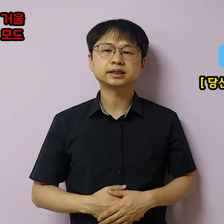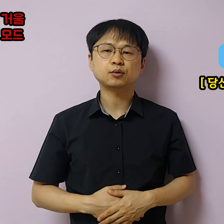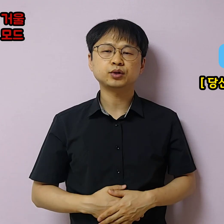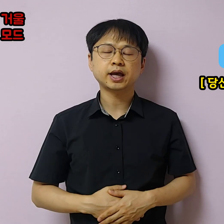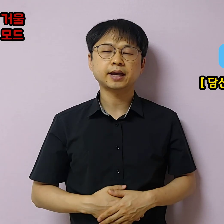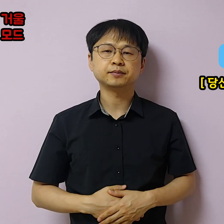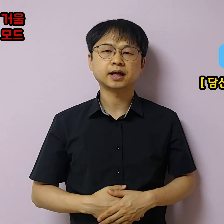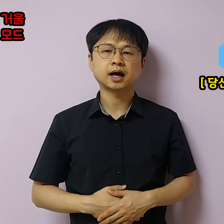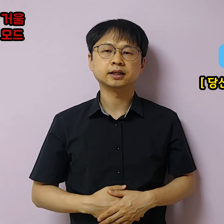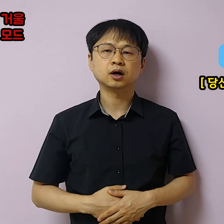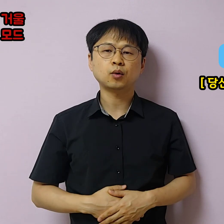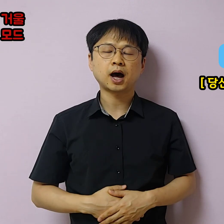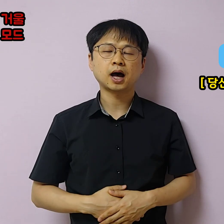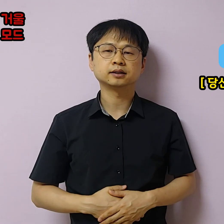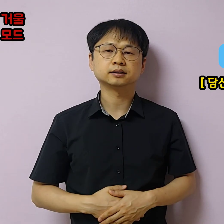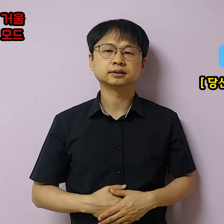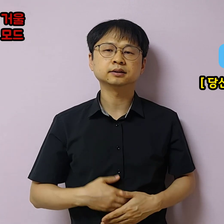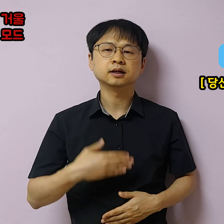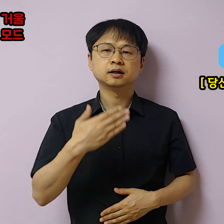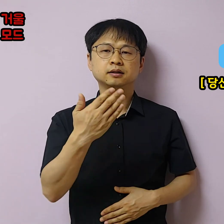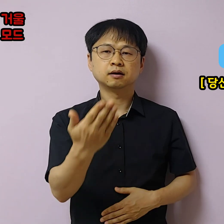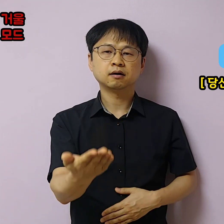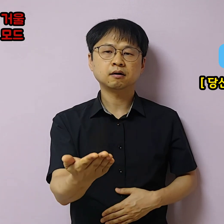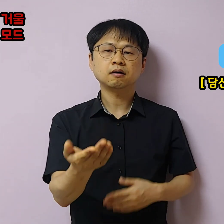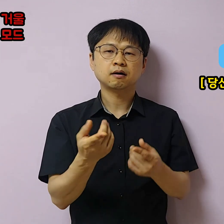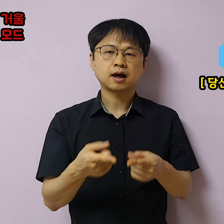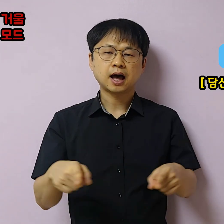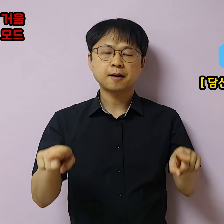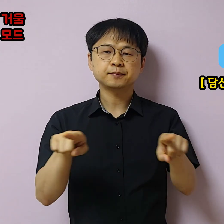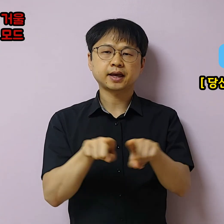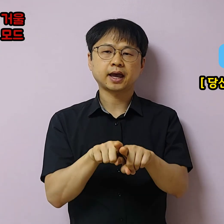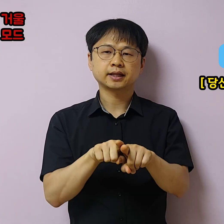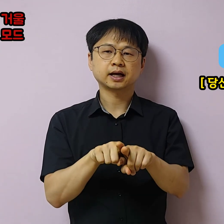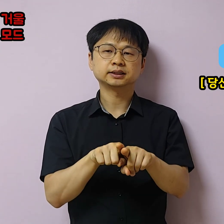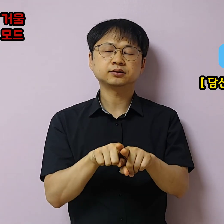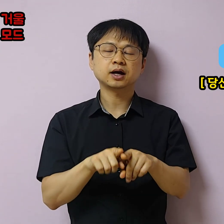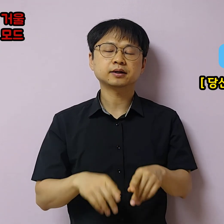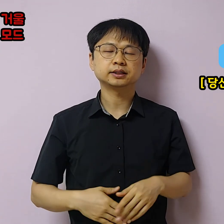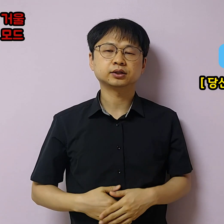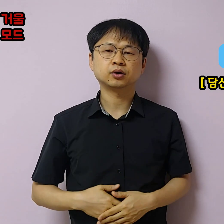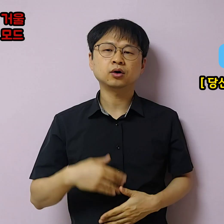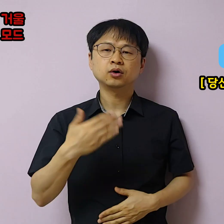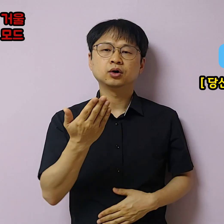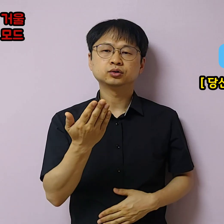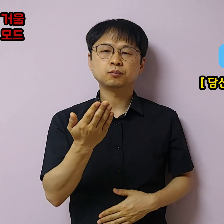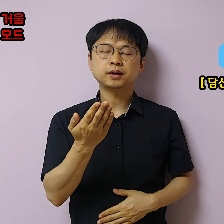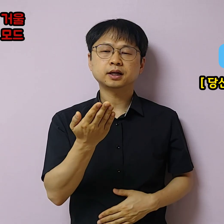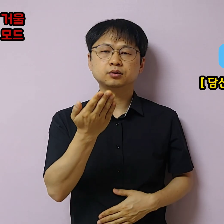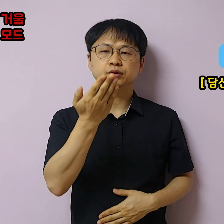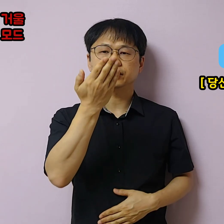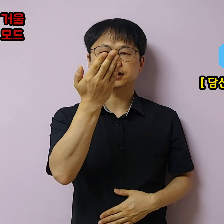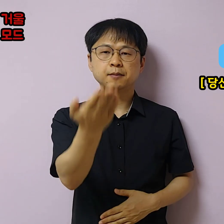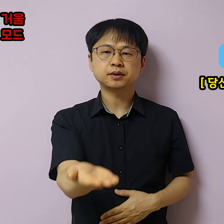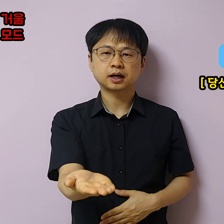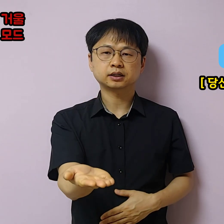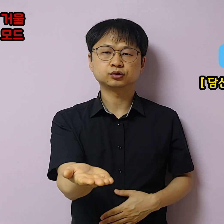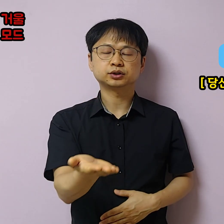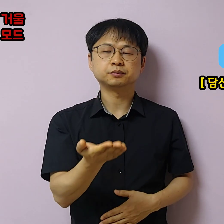의자 위에입니다. 너와 하는 것은 너, 함께, 당신과 함께죠. 손바닥을 위로 해서 앞을 가리켜